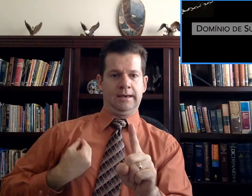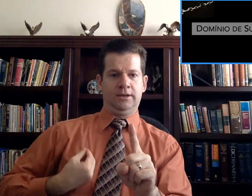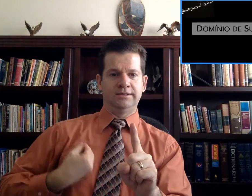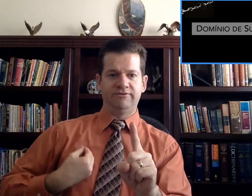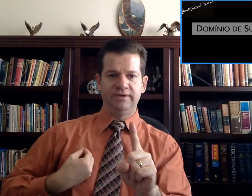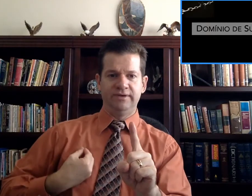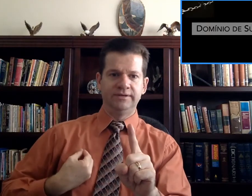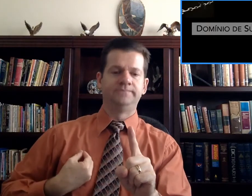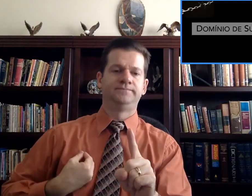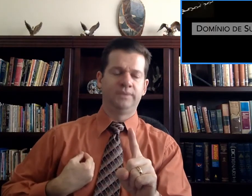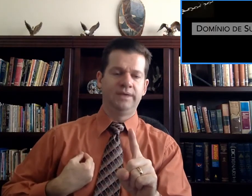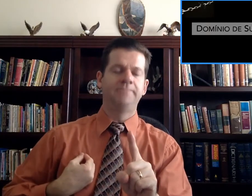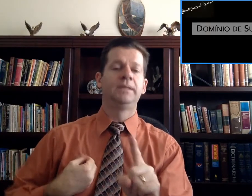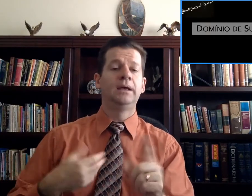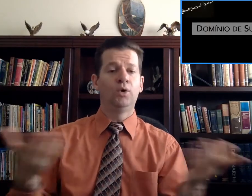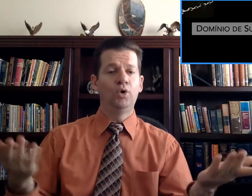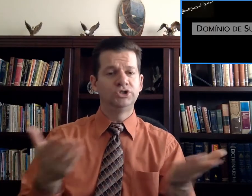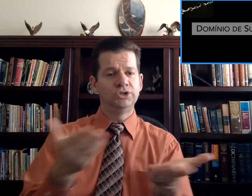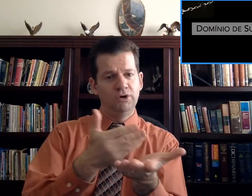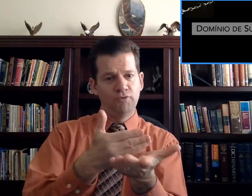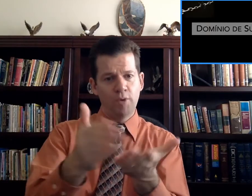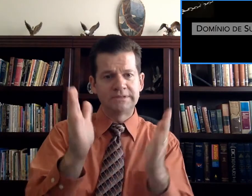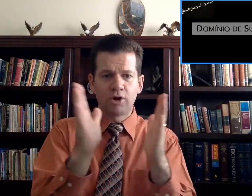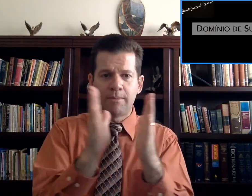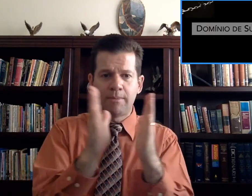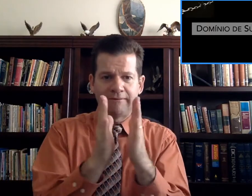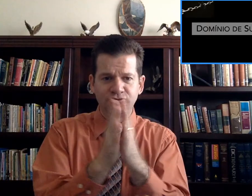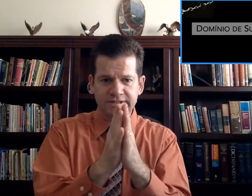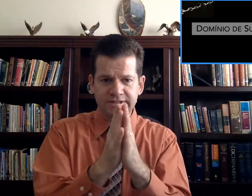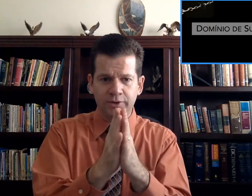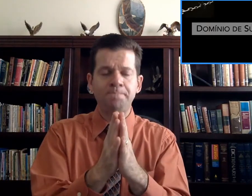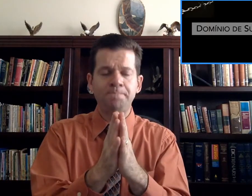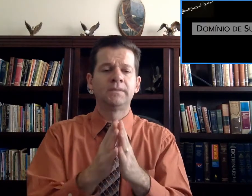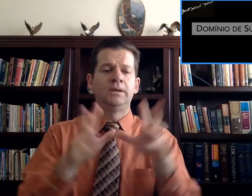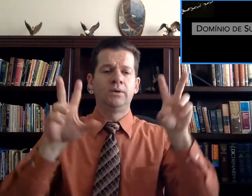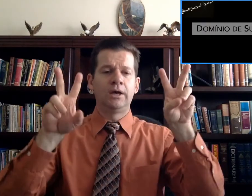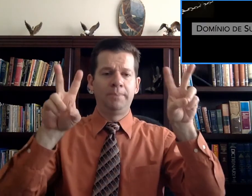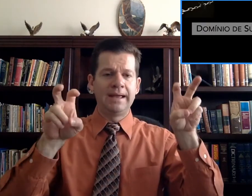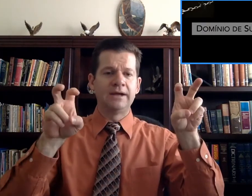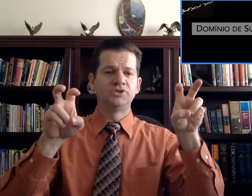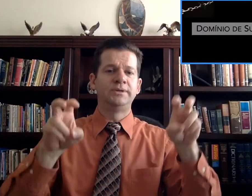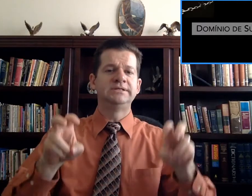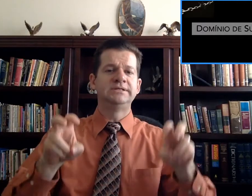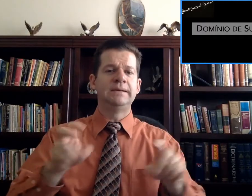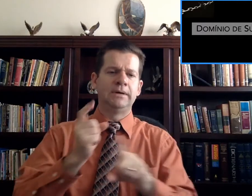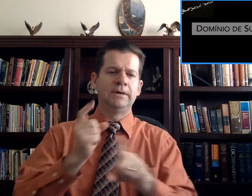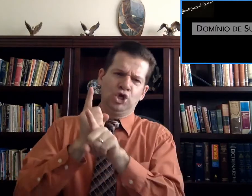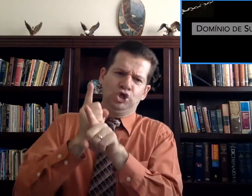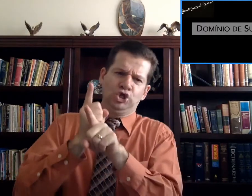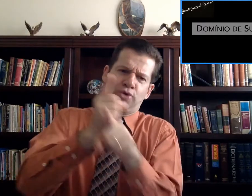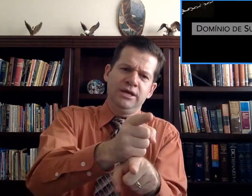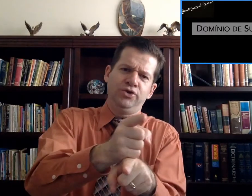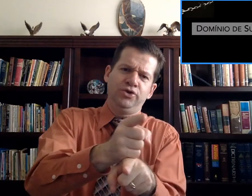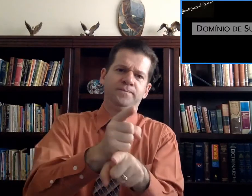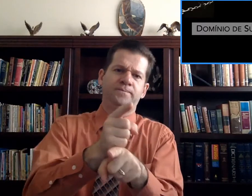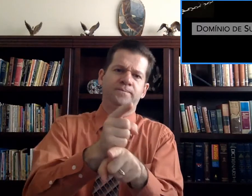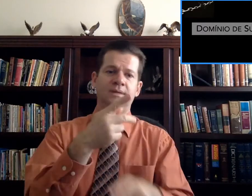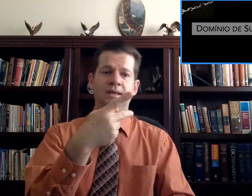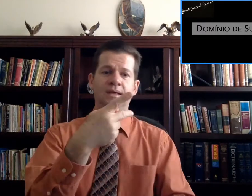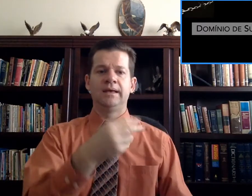nossa vida, ok? Hoje eu vou começar com uma palavra de oração. Eu quero pregar sobre esse tema, domínio